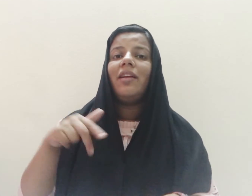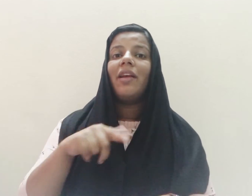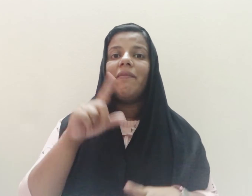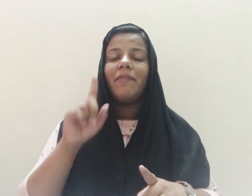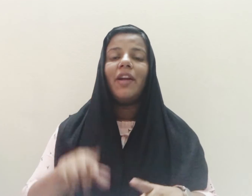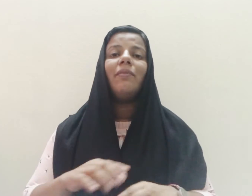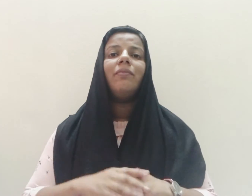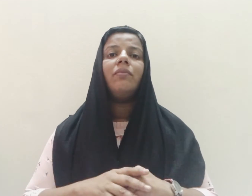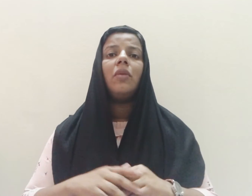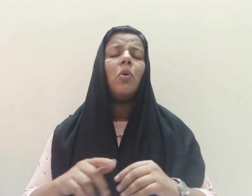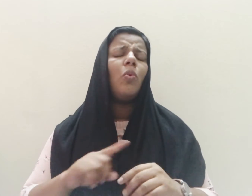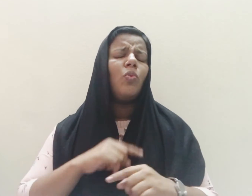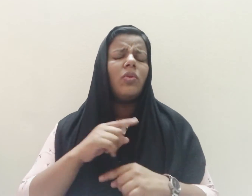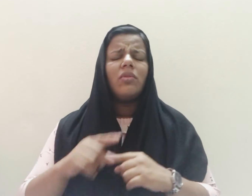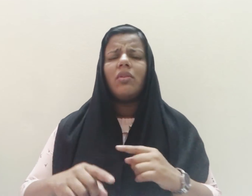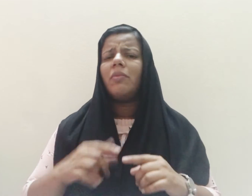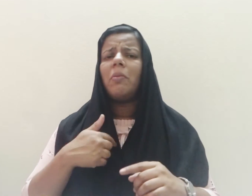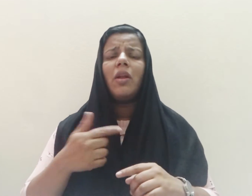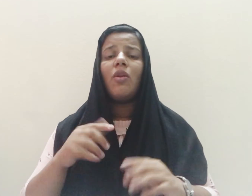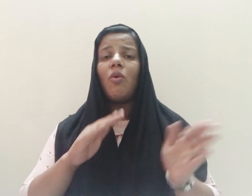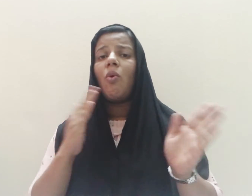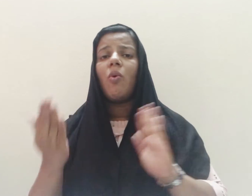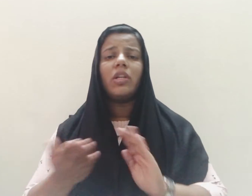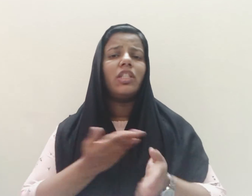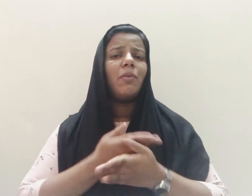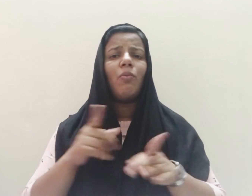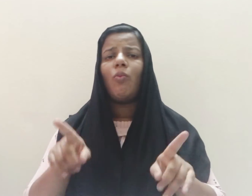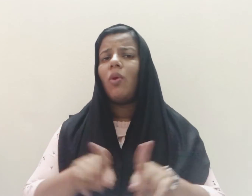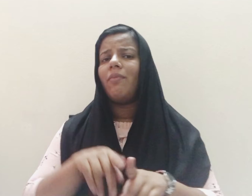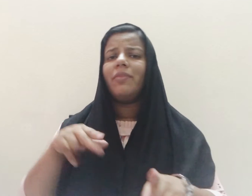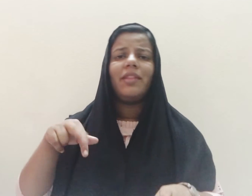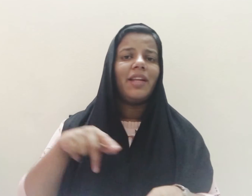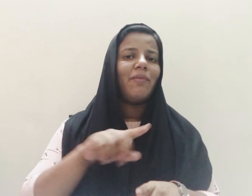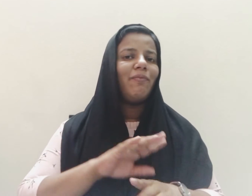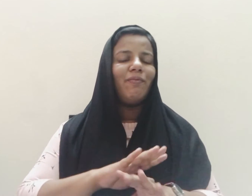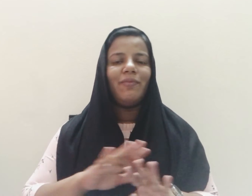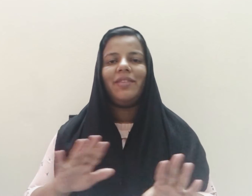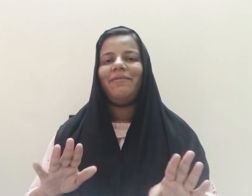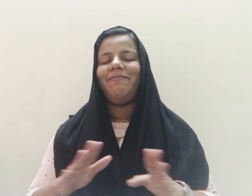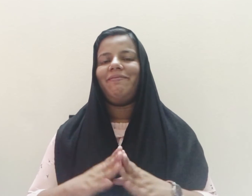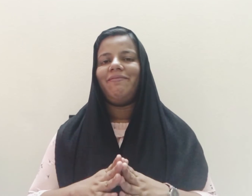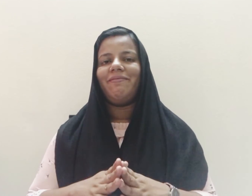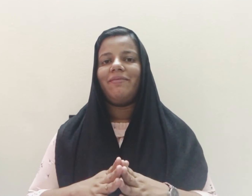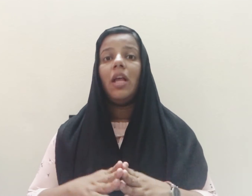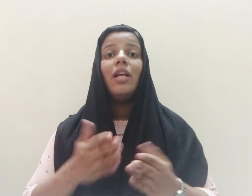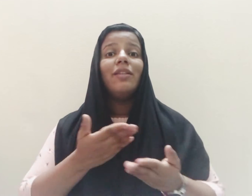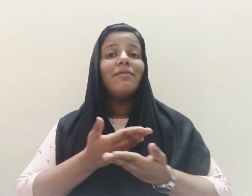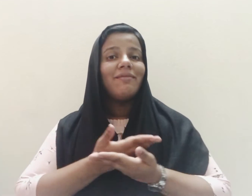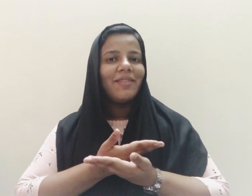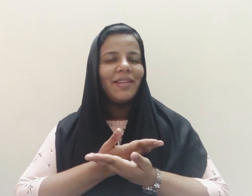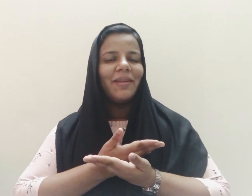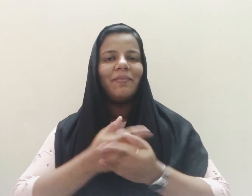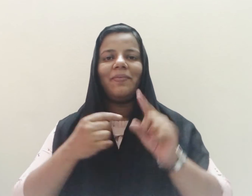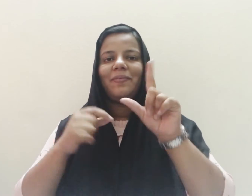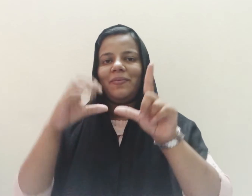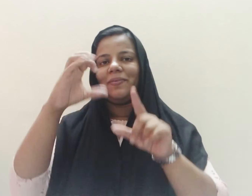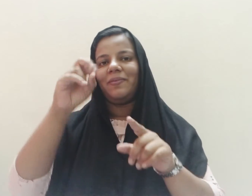നടക്കുന്നത്. ഒരിക്കലും ലോകഹിതപ്രകാരം നടക്കാൻ പാടില്ല. പിന്നെ നടപ്പിലും, അടുത്തത് സ്നേഹത്തിലും.